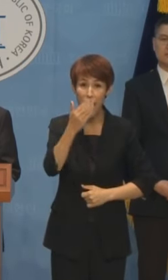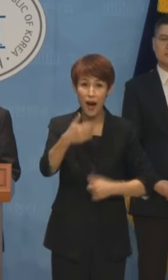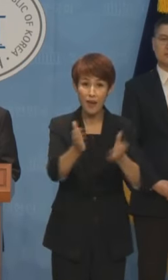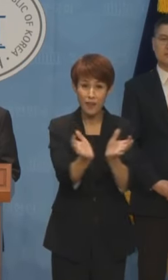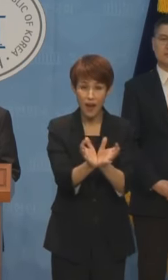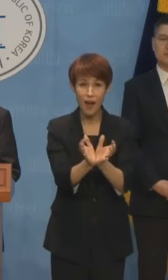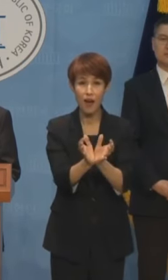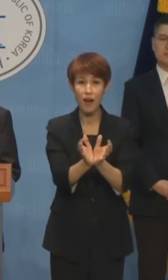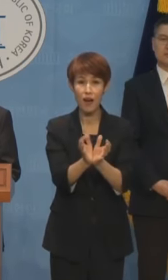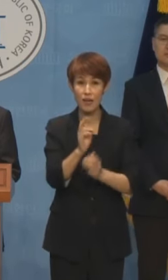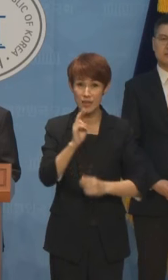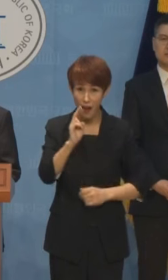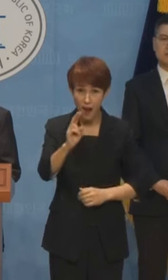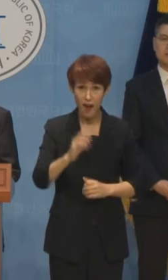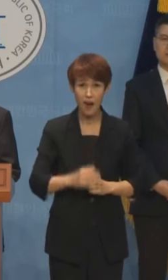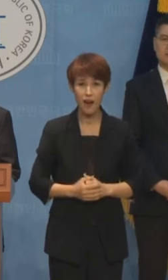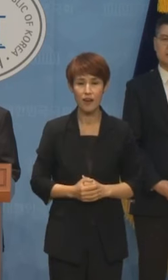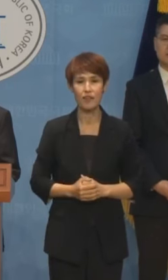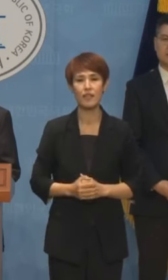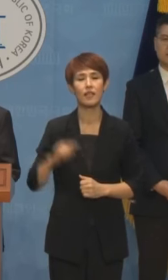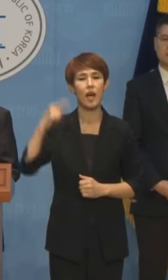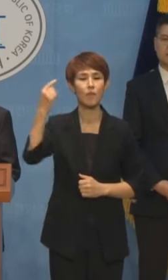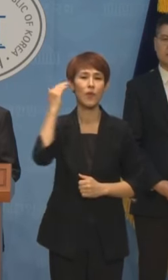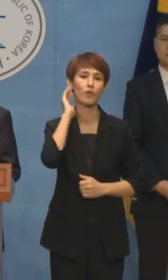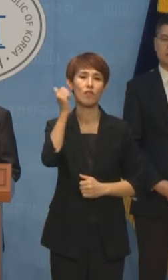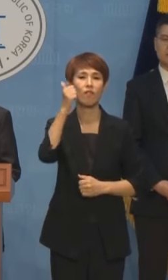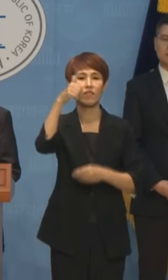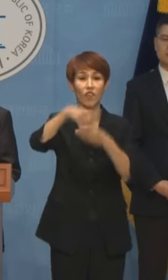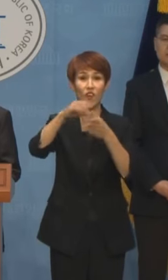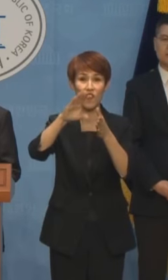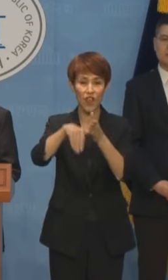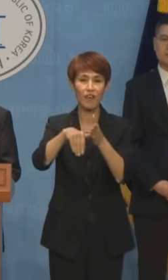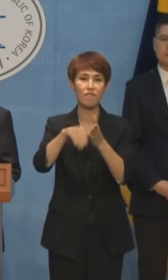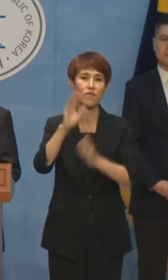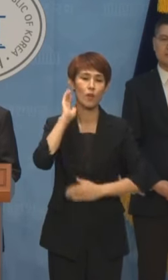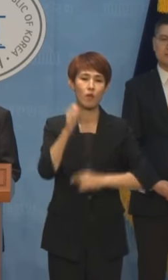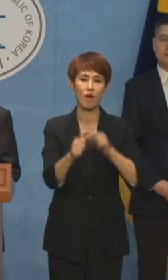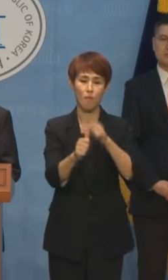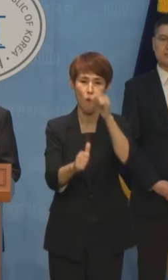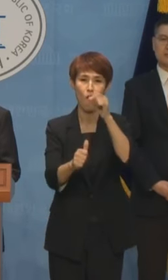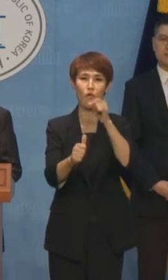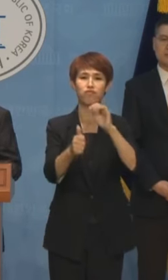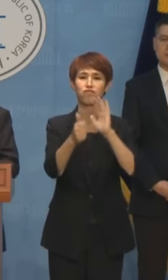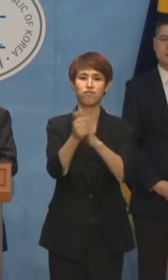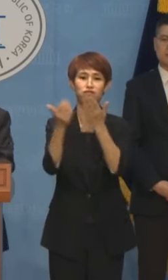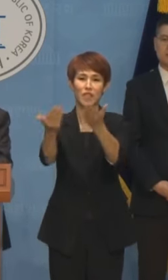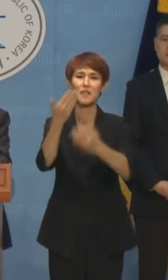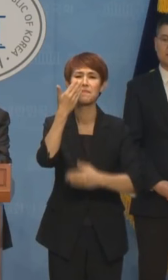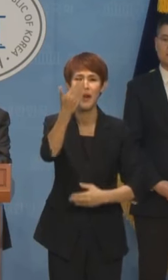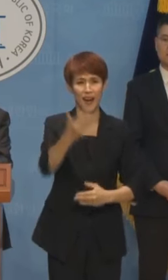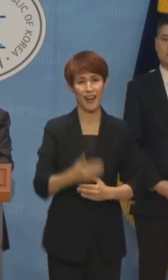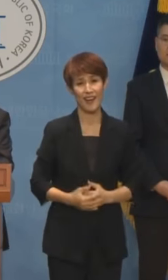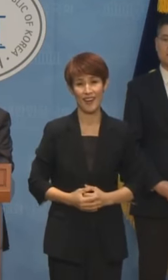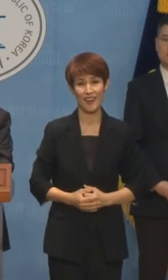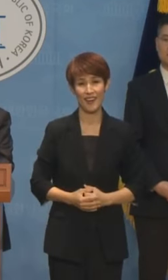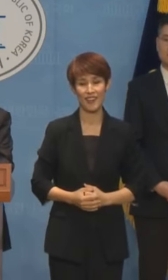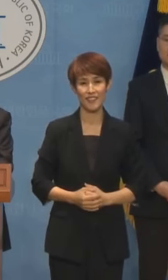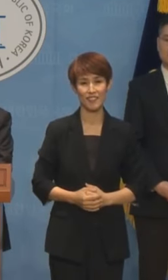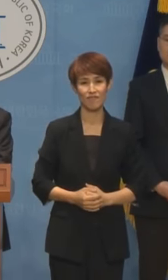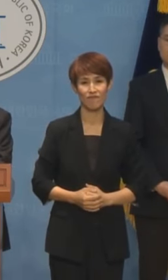되어야 다음 대선에서 대통령을 만드는 수권 정당이 될 수 있습니다.